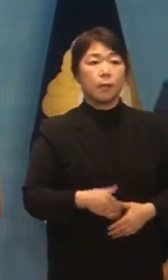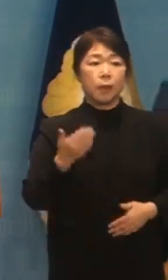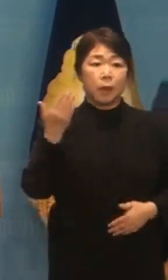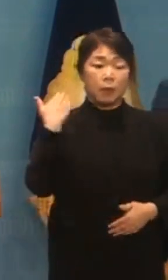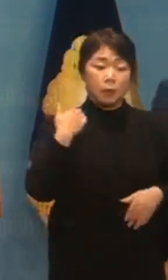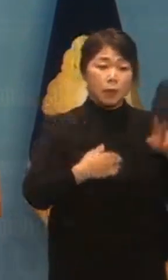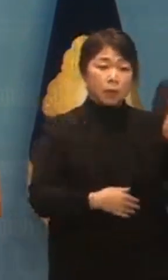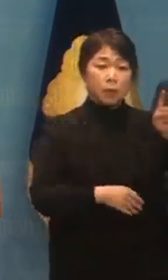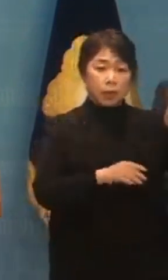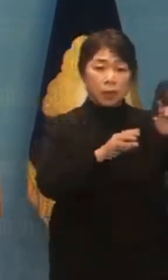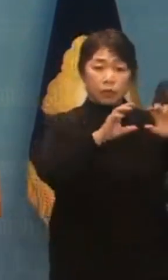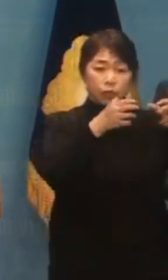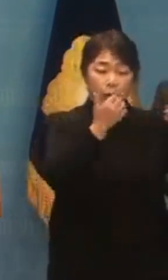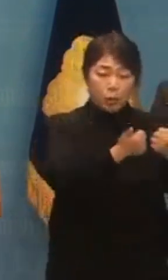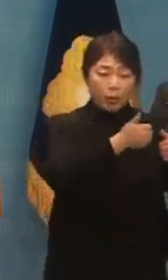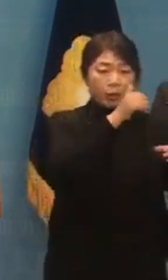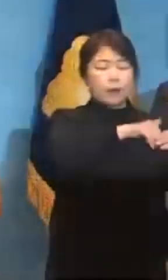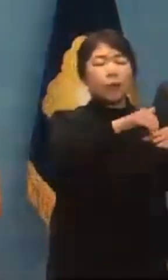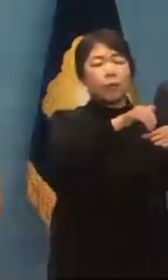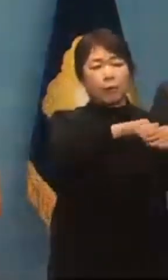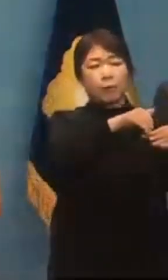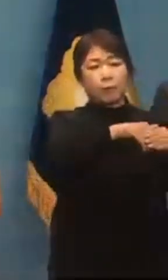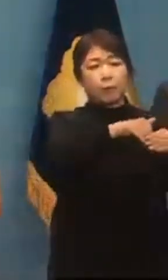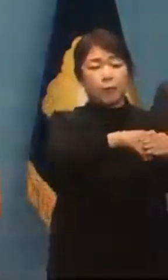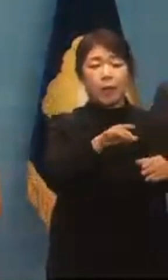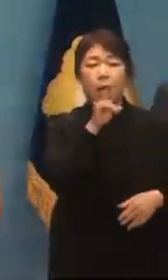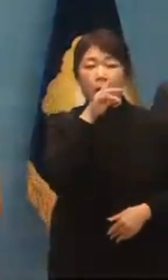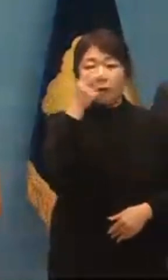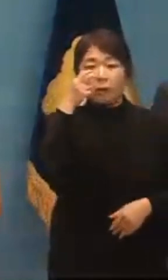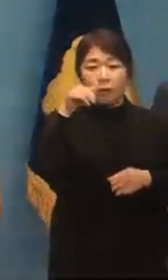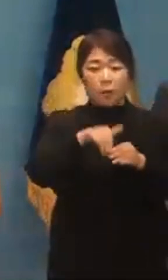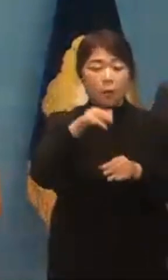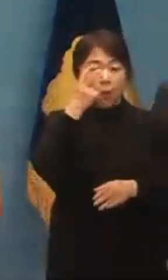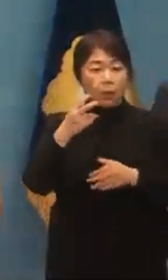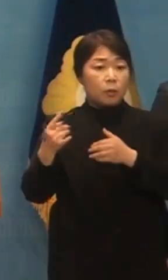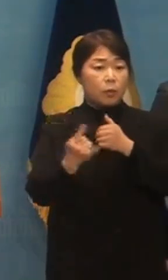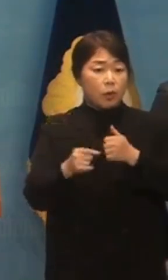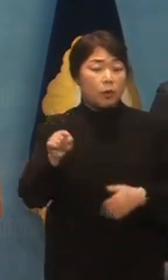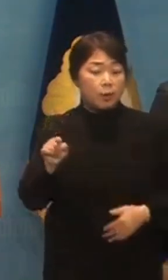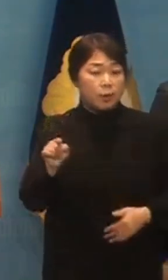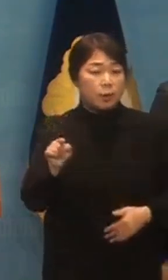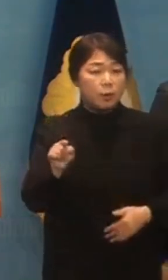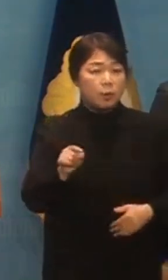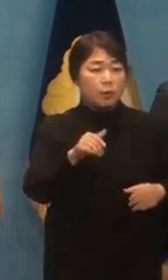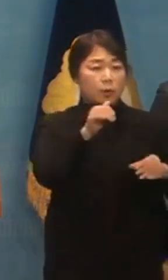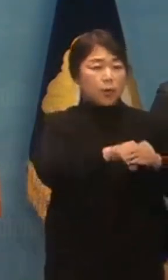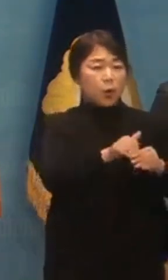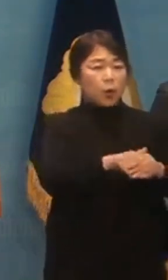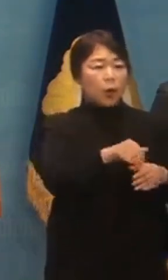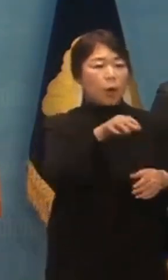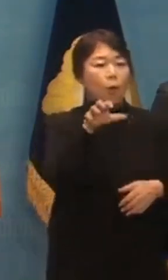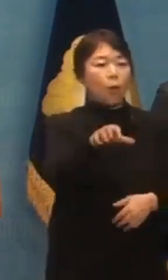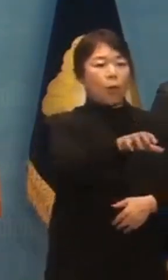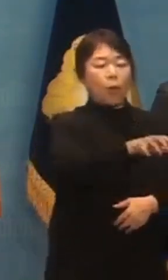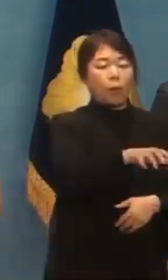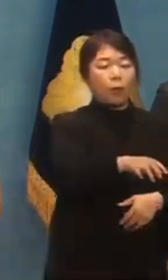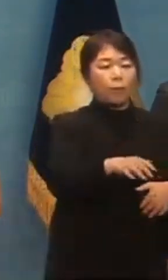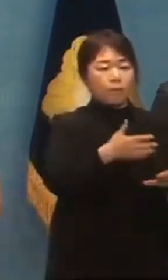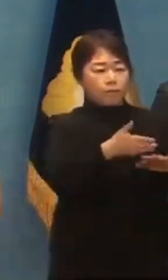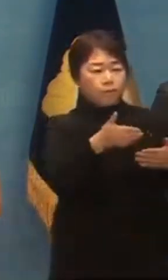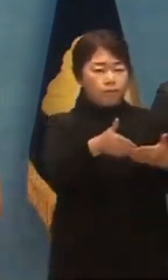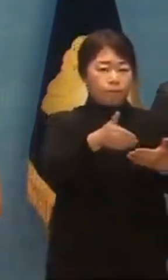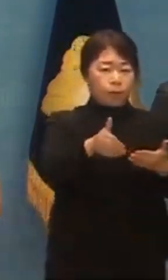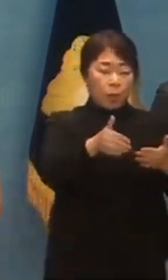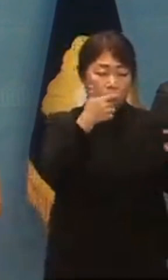지난 21대 국회의원 선거 당시 중앙선거관리위원회 선거구 획정안